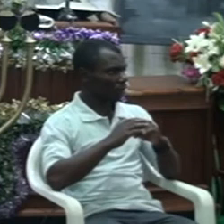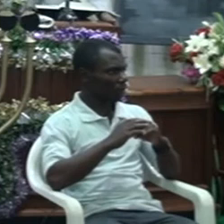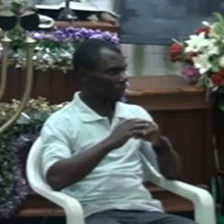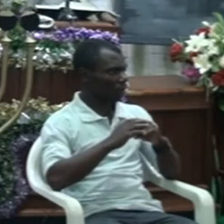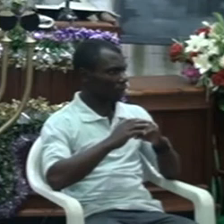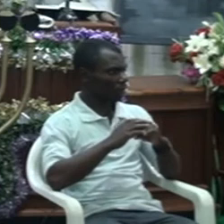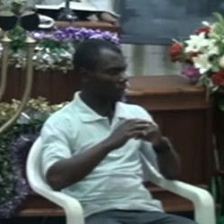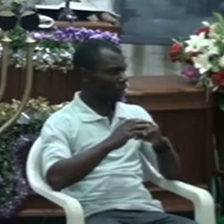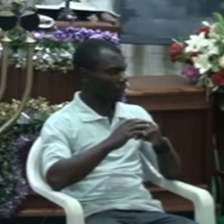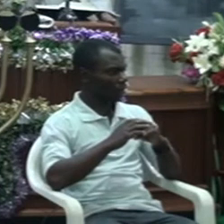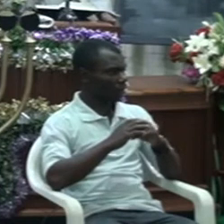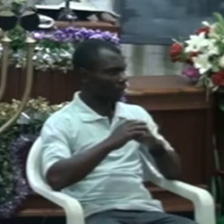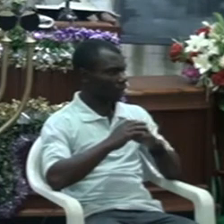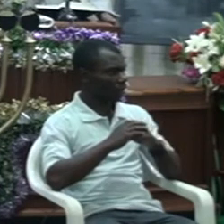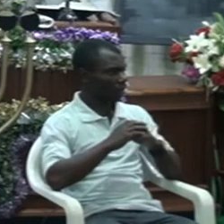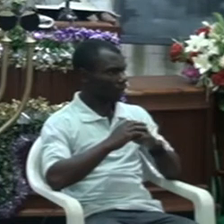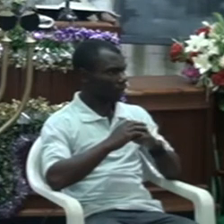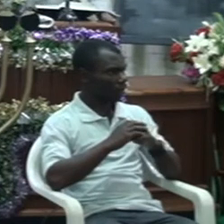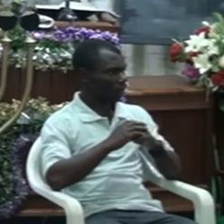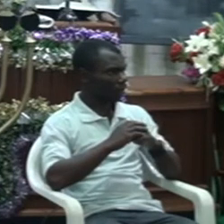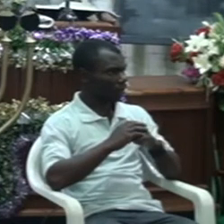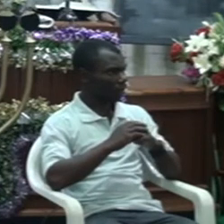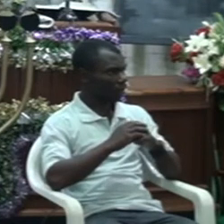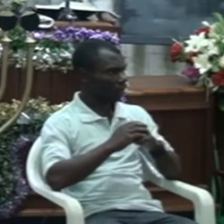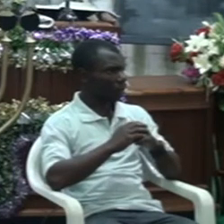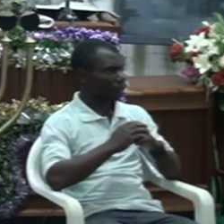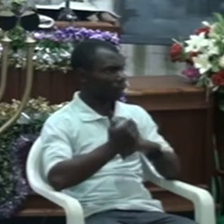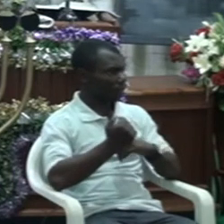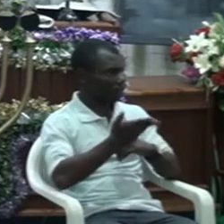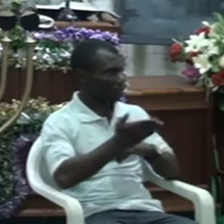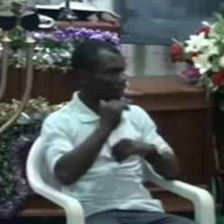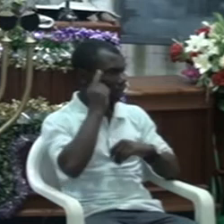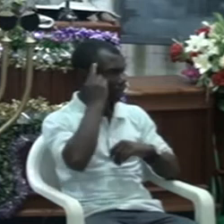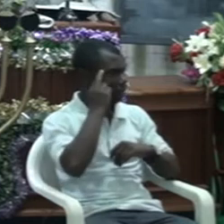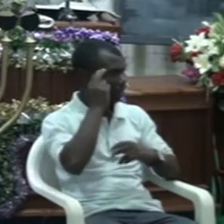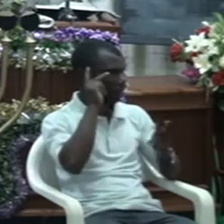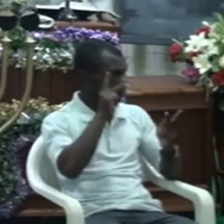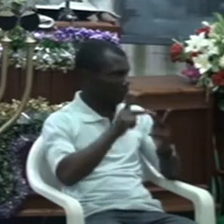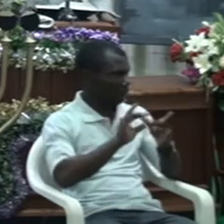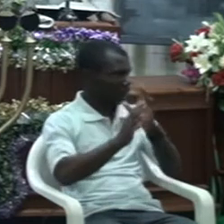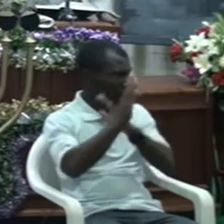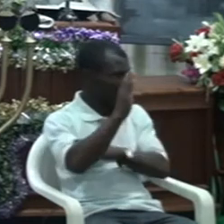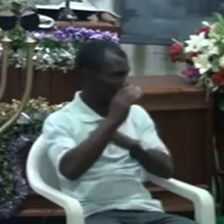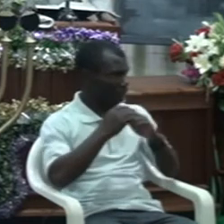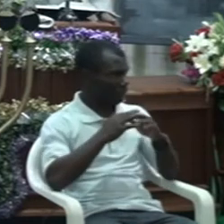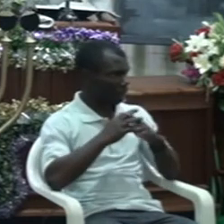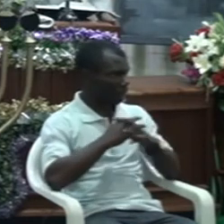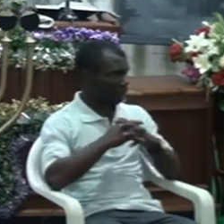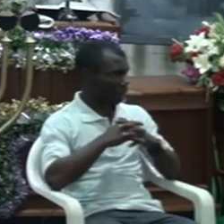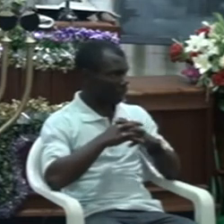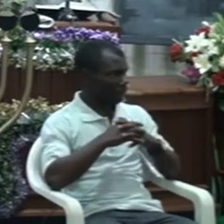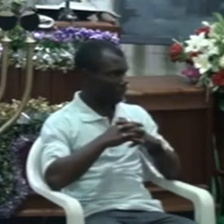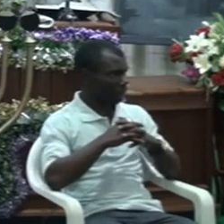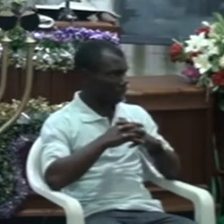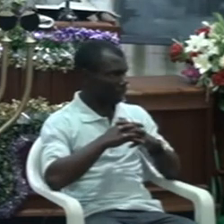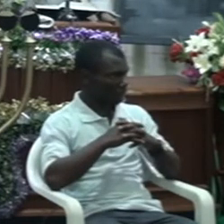pensée, il y a oiseau. parfaite ya Mungu ilikuwa kamilifu de Dieu